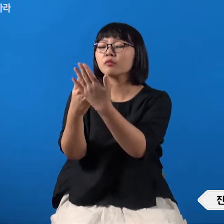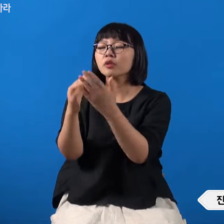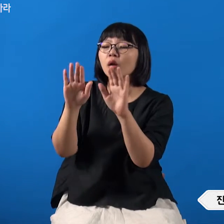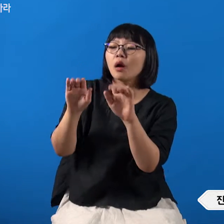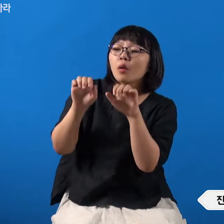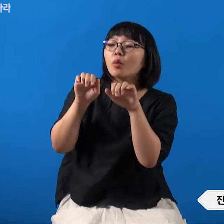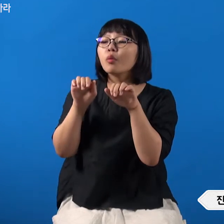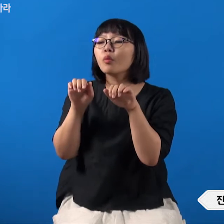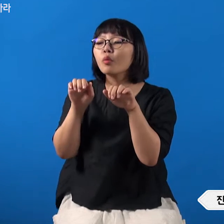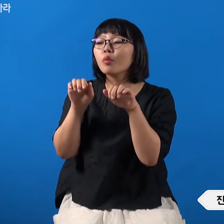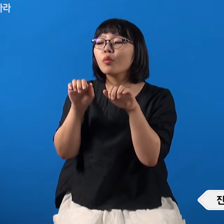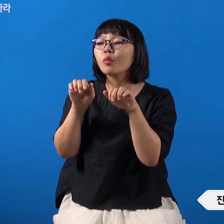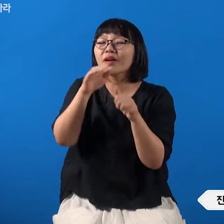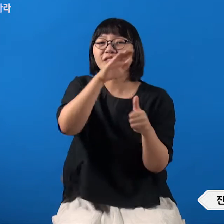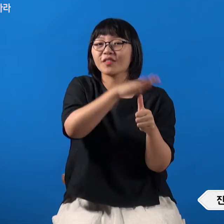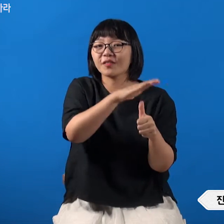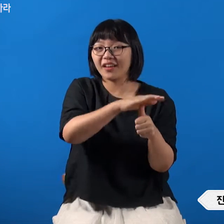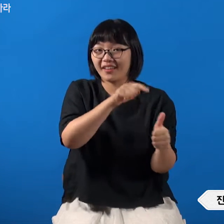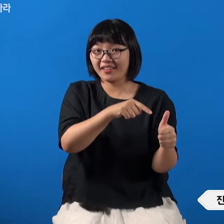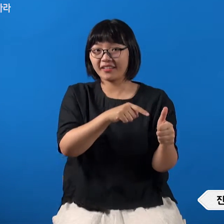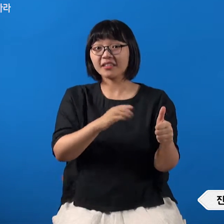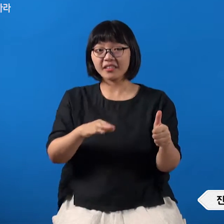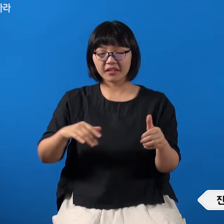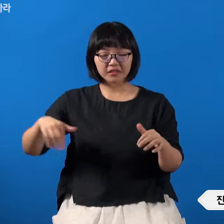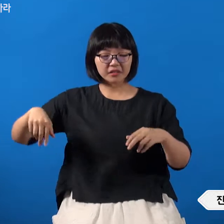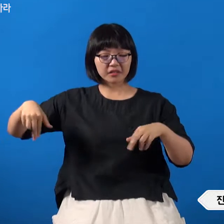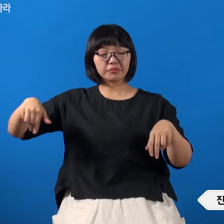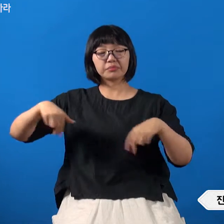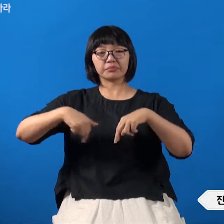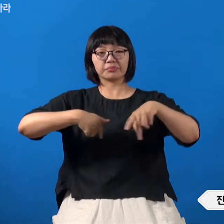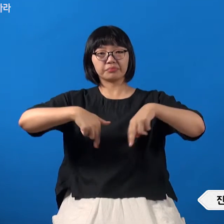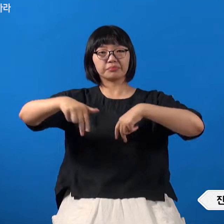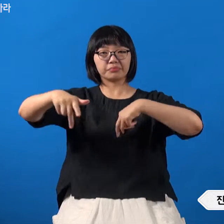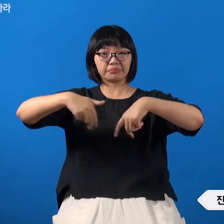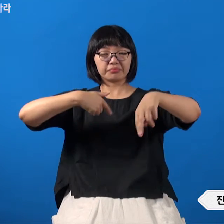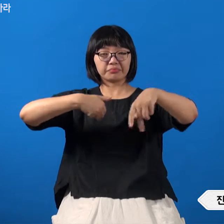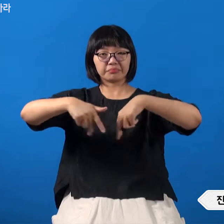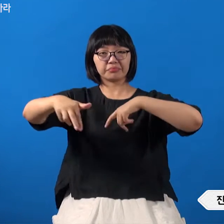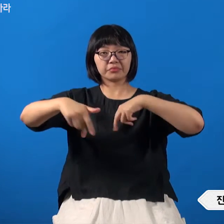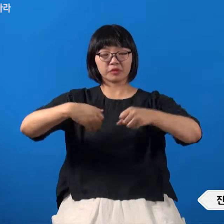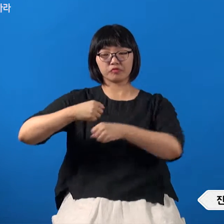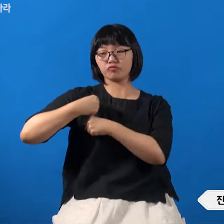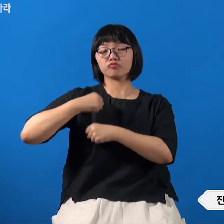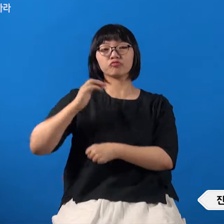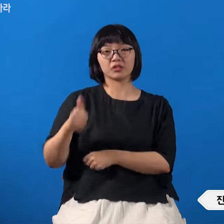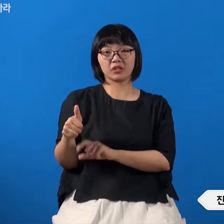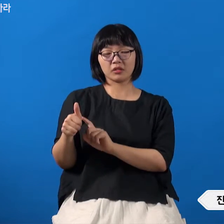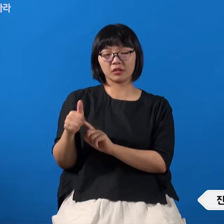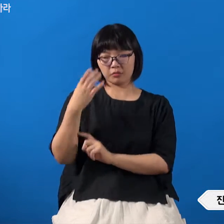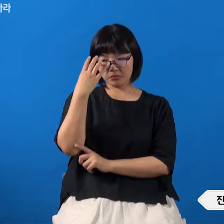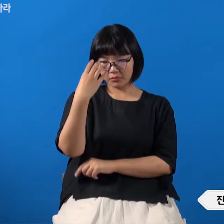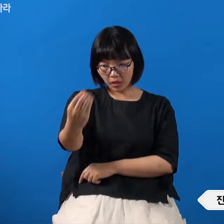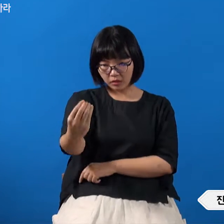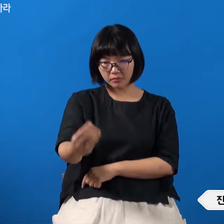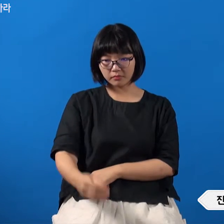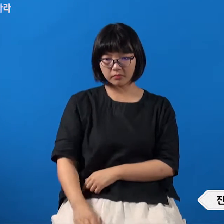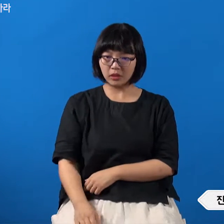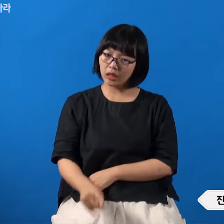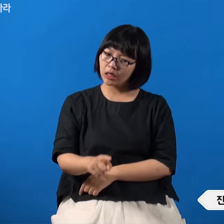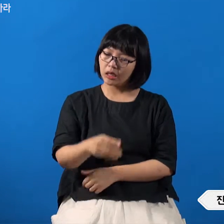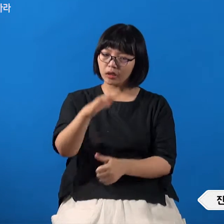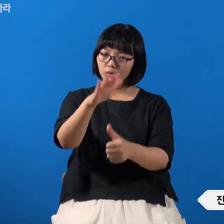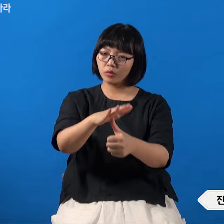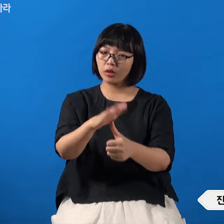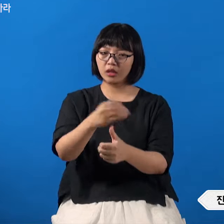아이의 모습을 지나가던 병사가, 군인이 발견하게 됩니다. 그 모습을 보고 안타깝게